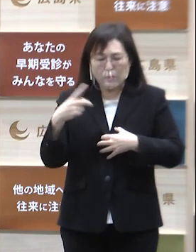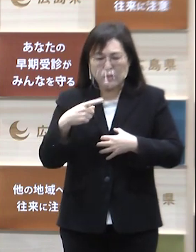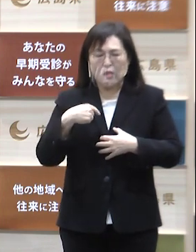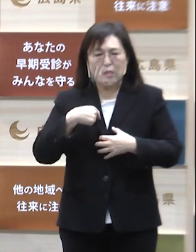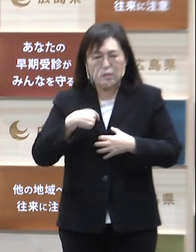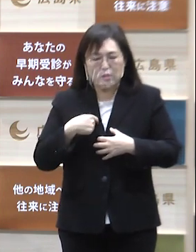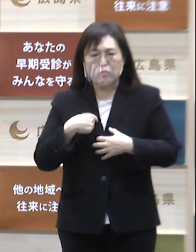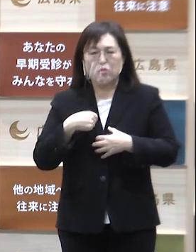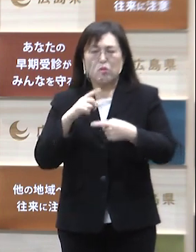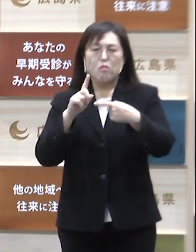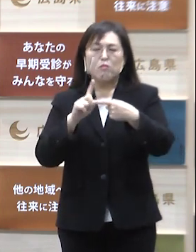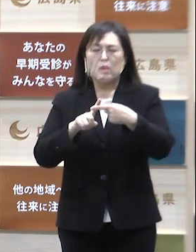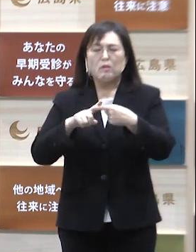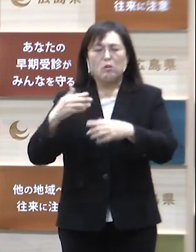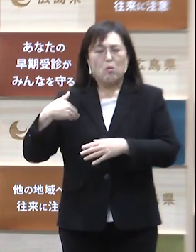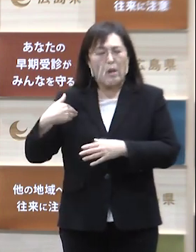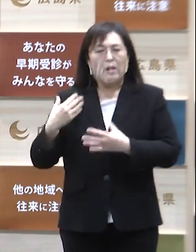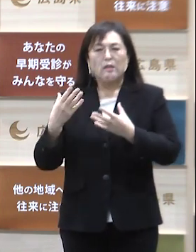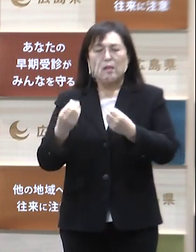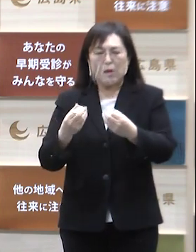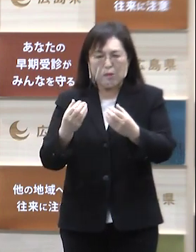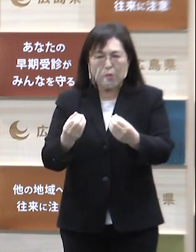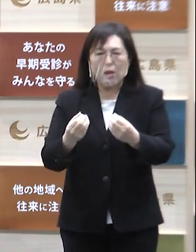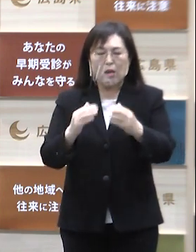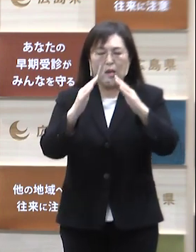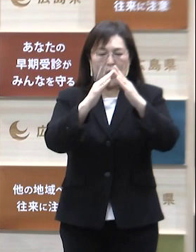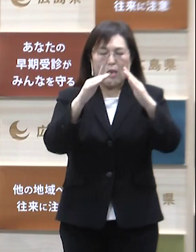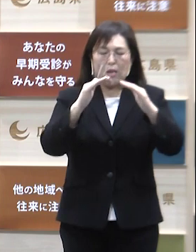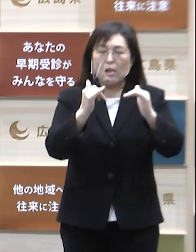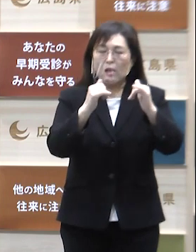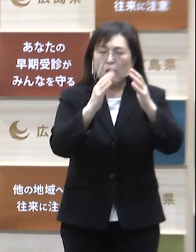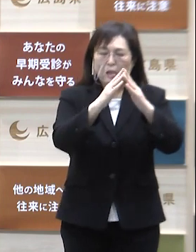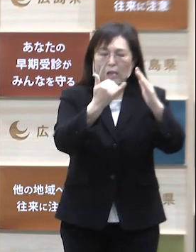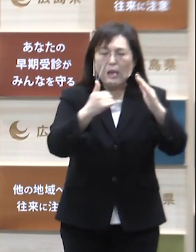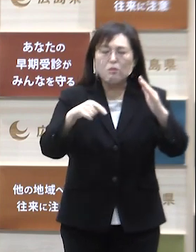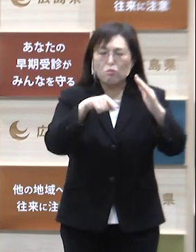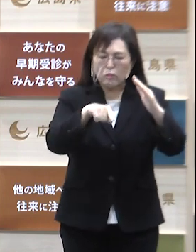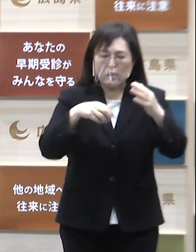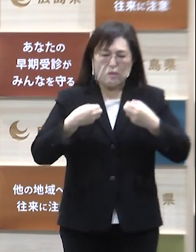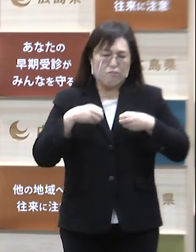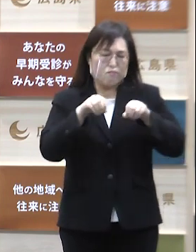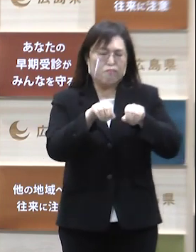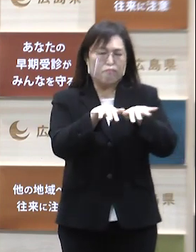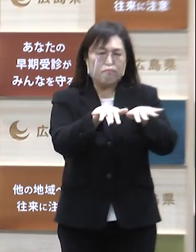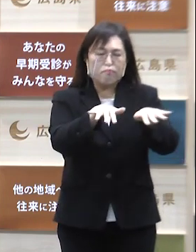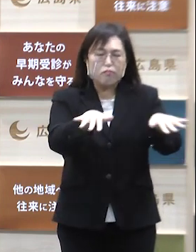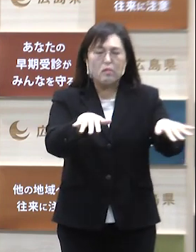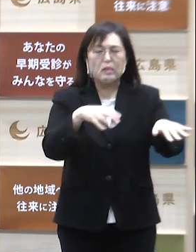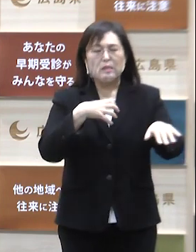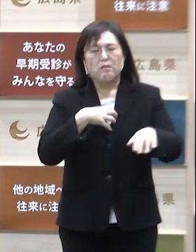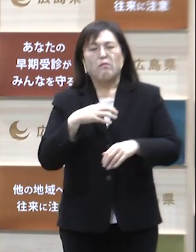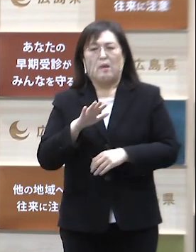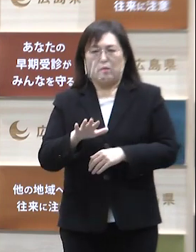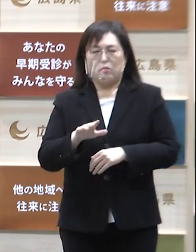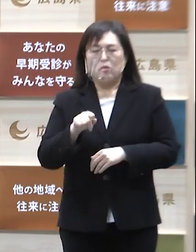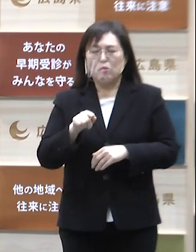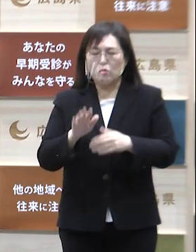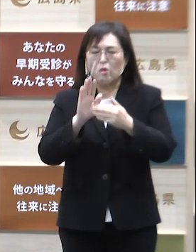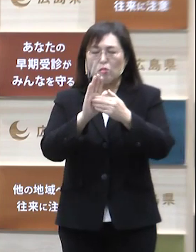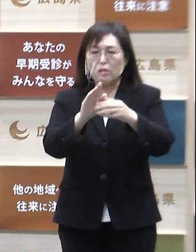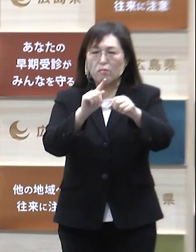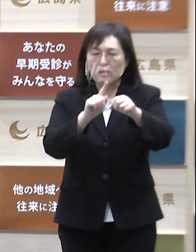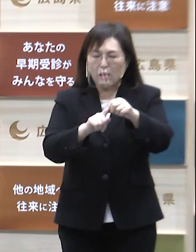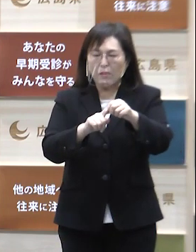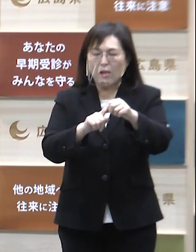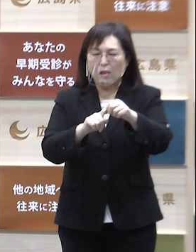能性もより高いというふうに思ってますので、感染をする検査をすることによってですね、そこの、感染